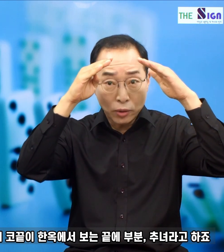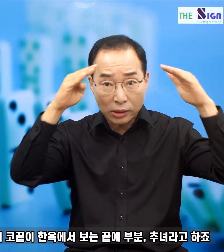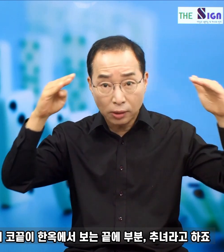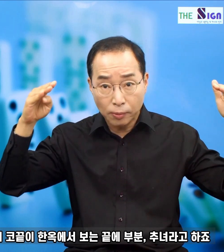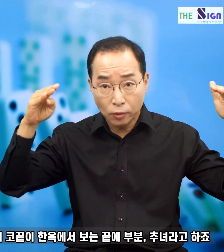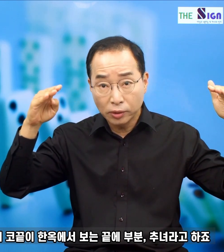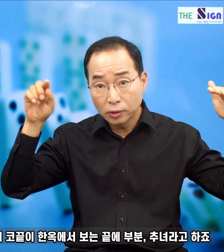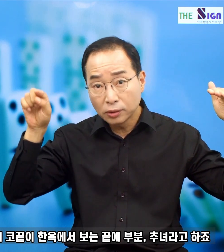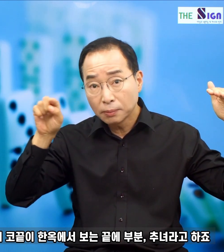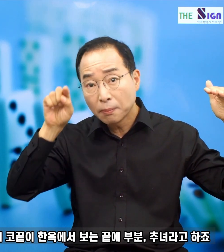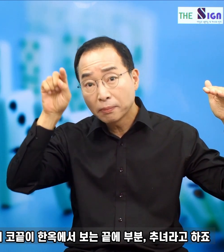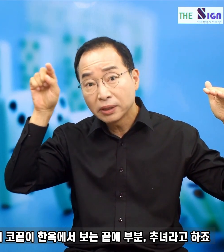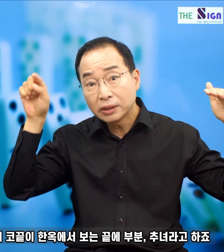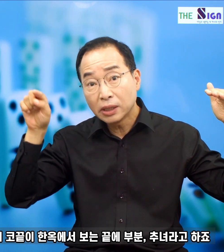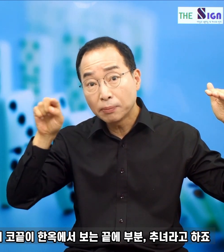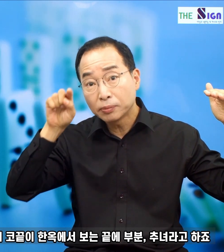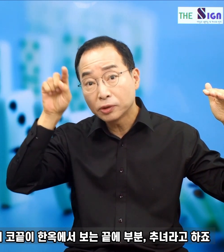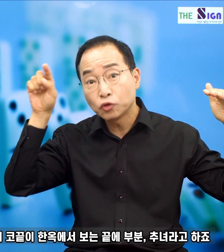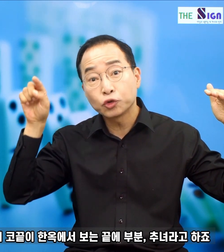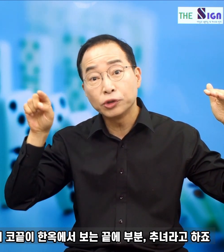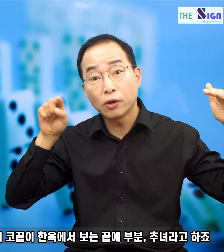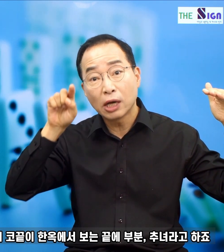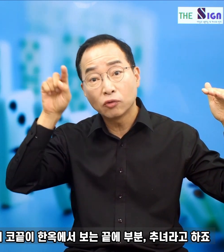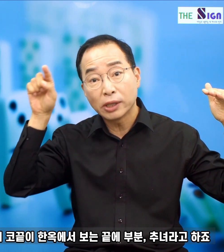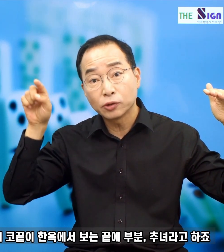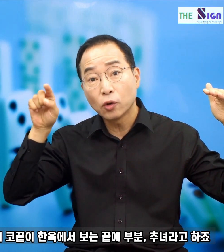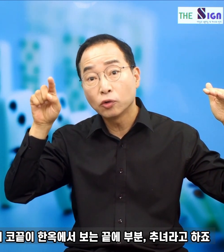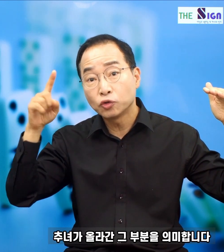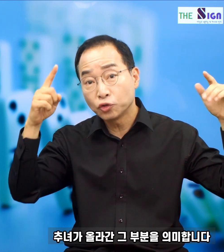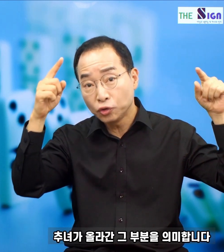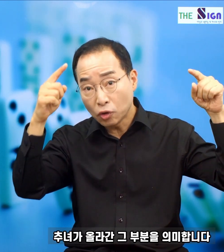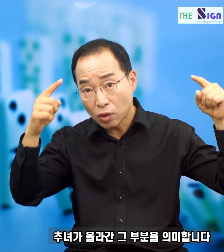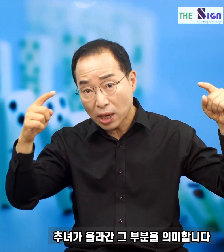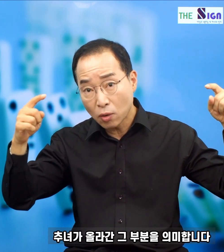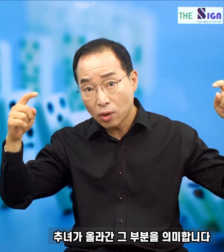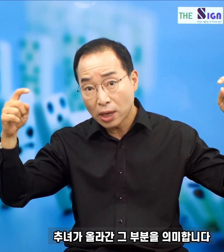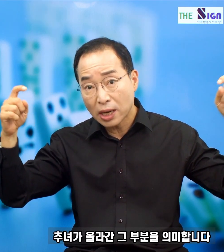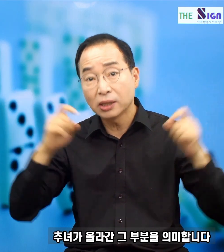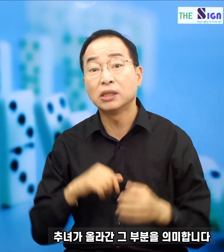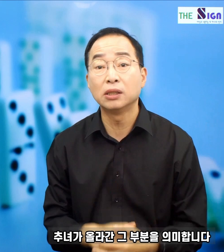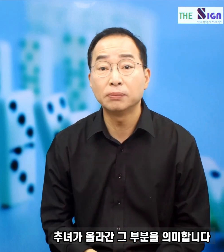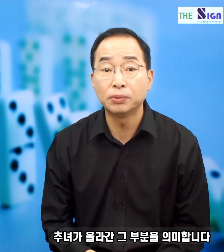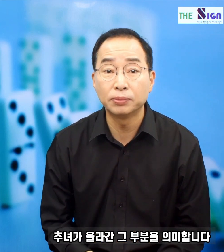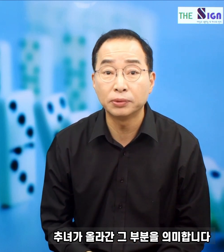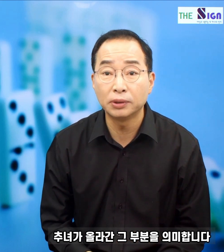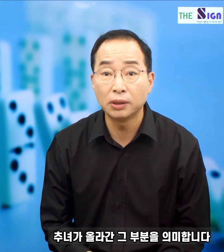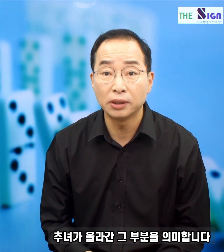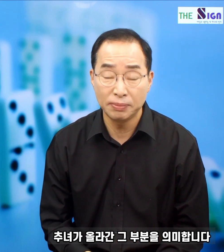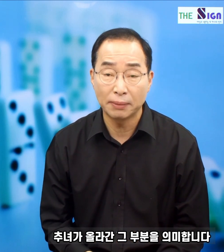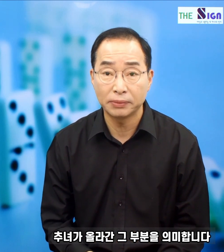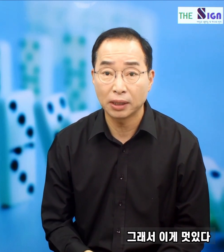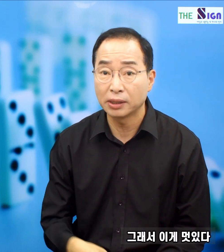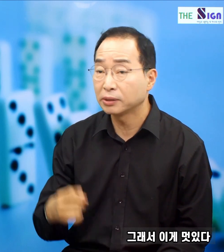한국에서 보는 끝에 부분, 추녀라고 하죠. 추녀가 올라간 그 부분을 의미합니다. 그래서 이게